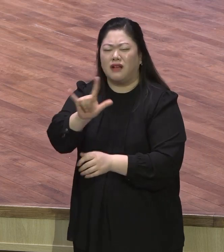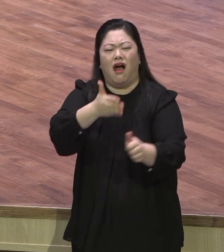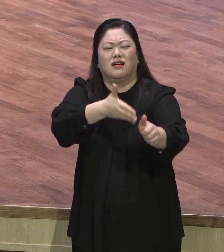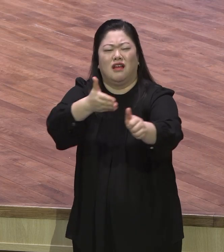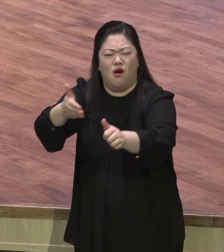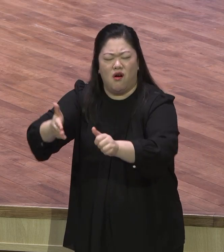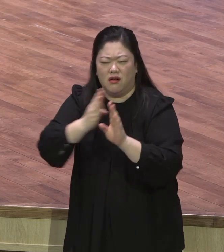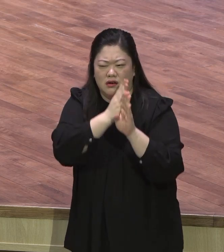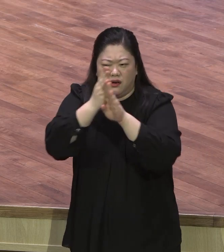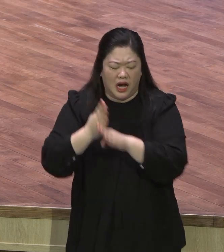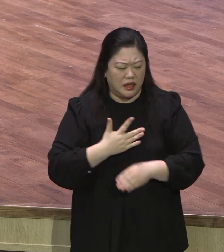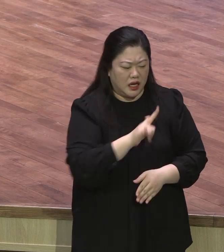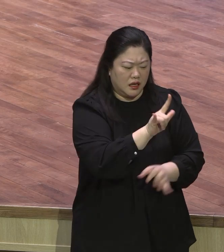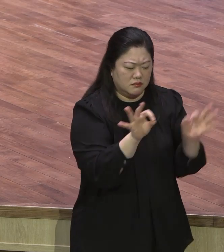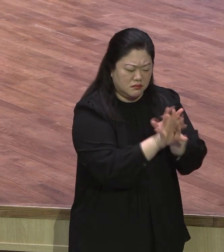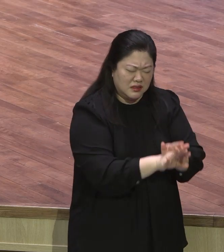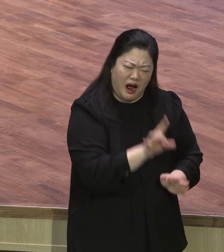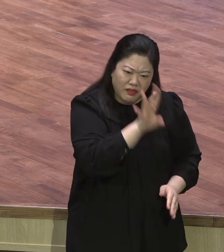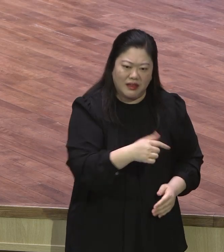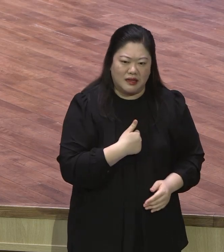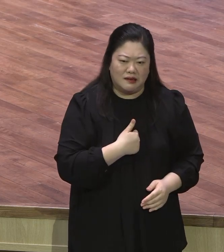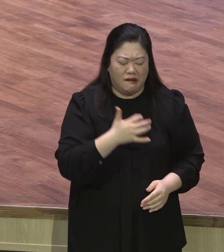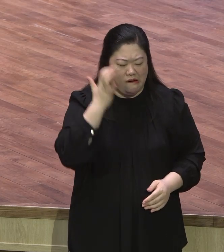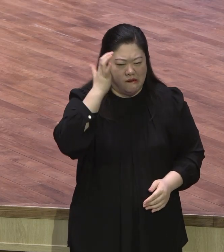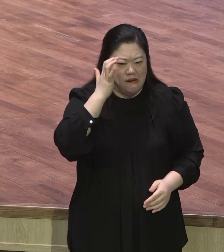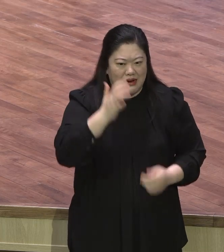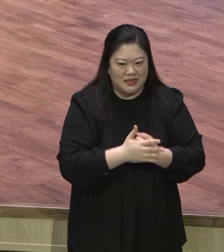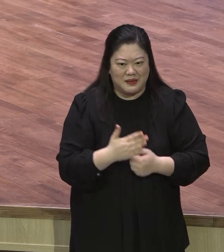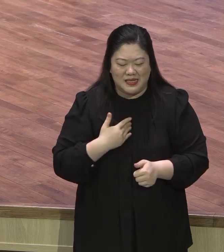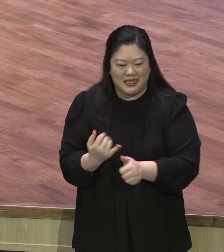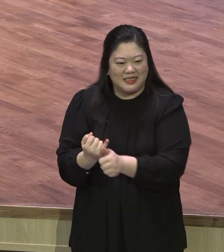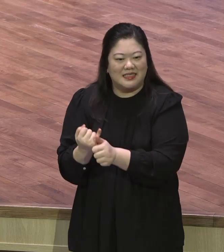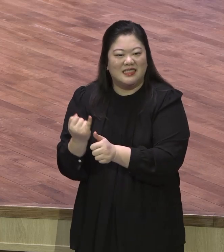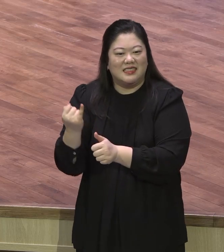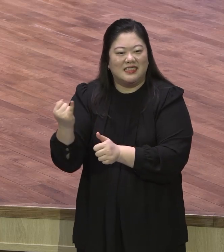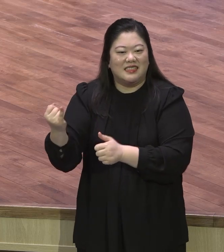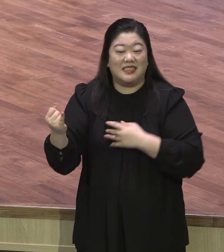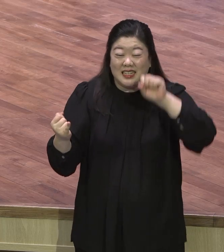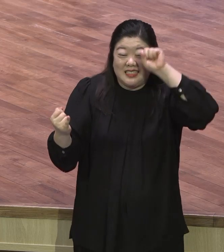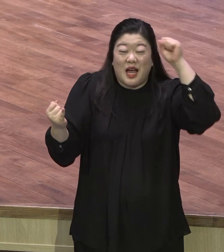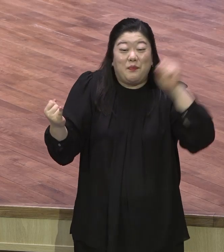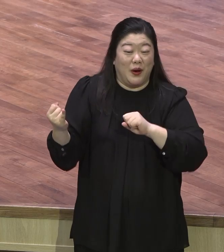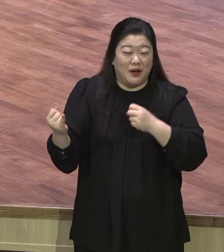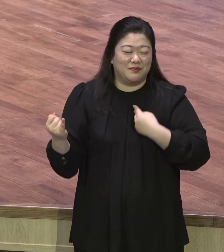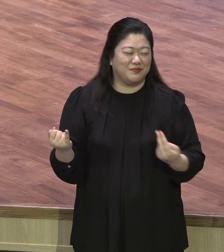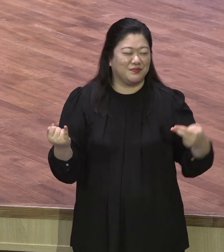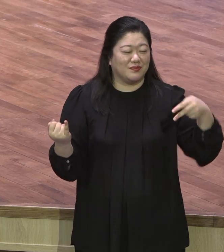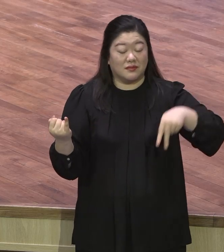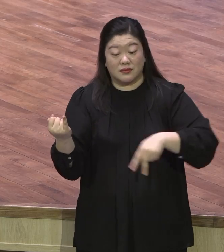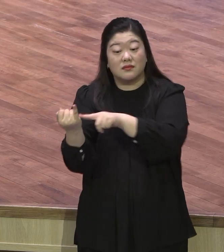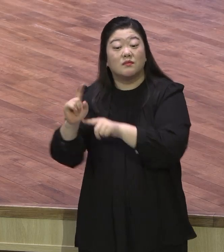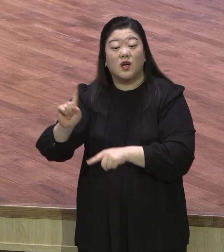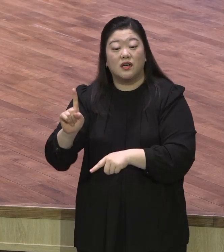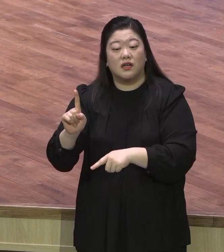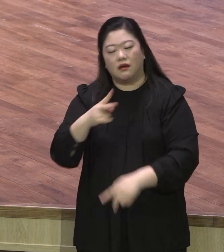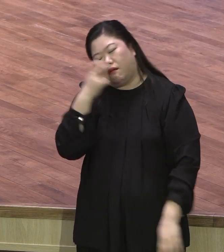그래서 저는 매일 아침에 나올 때마다 거의 자고 있거든요. 오늘도 마찬가지지만.